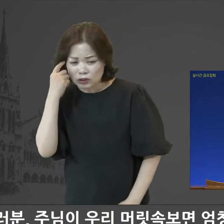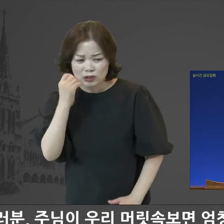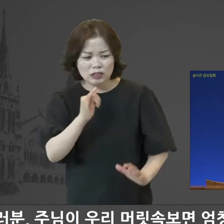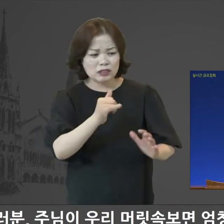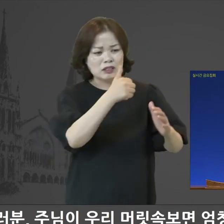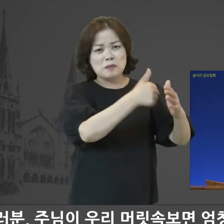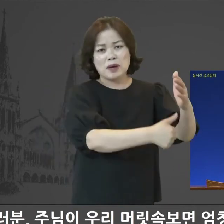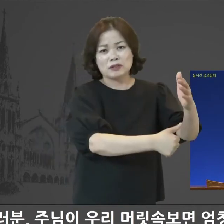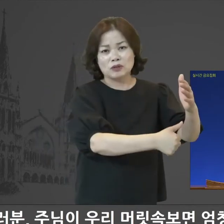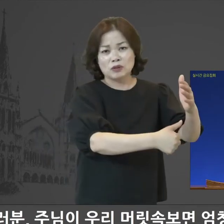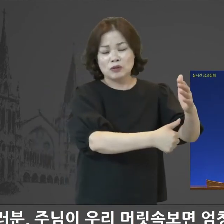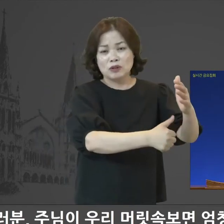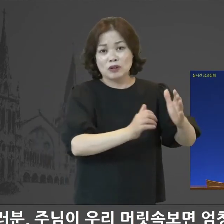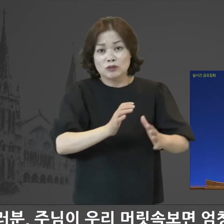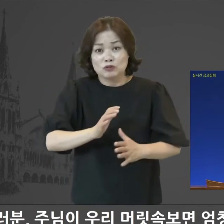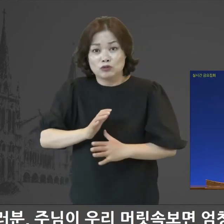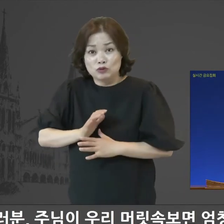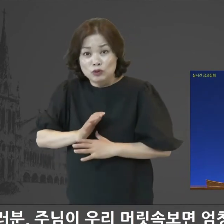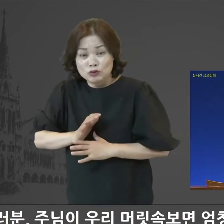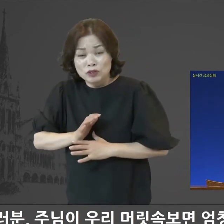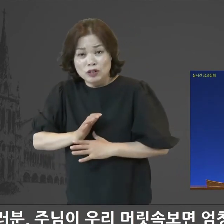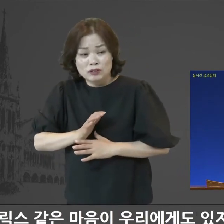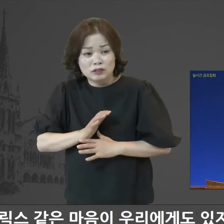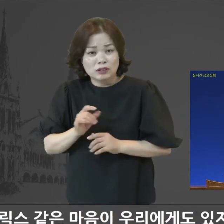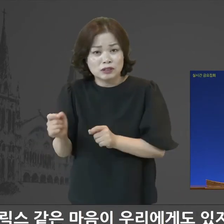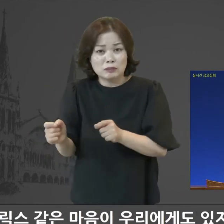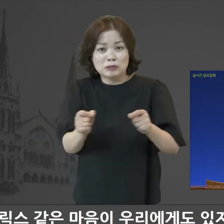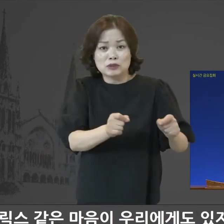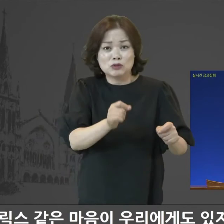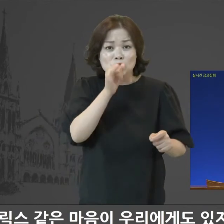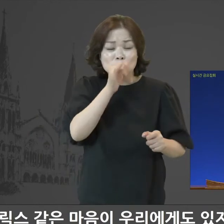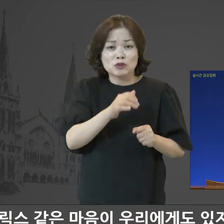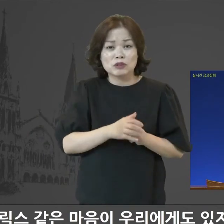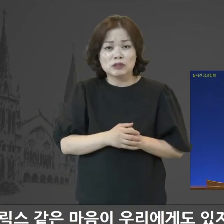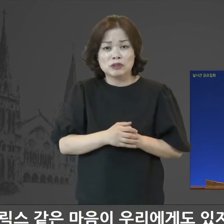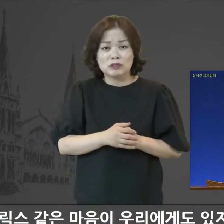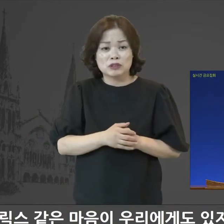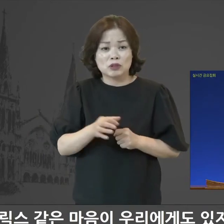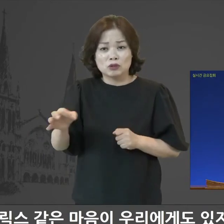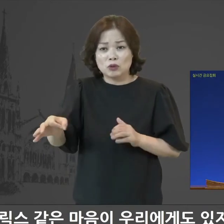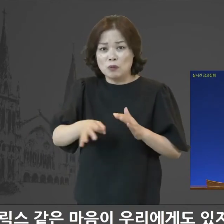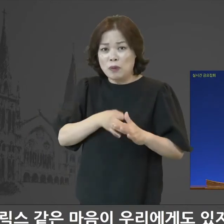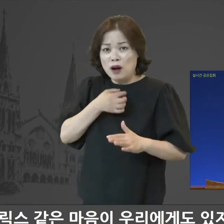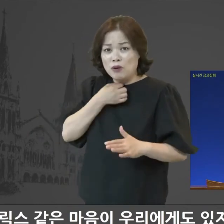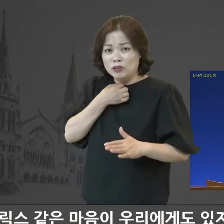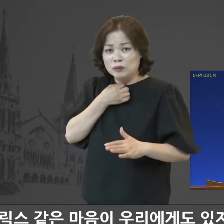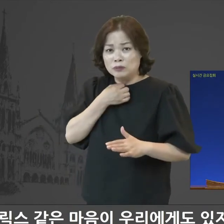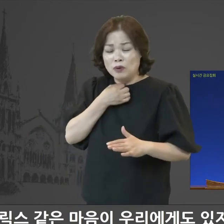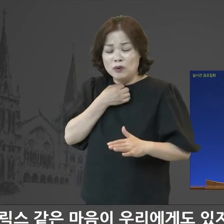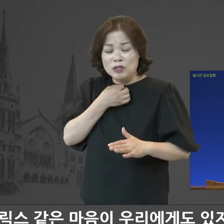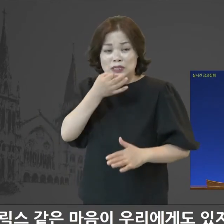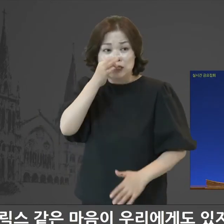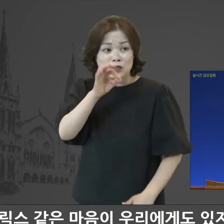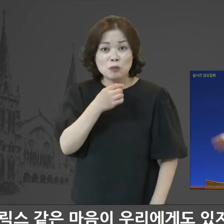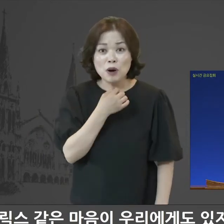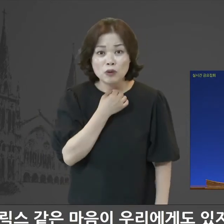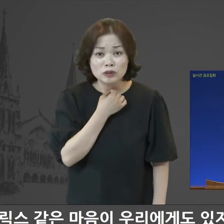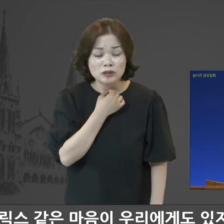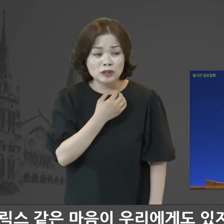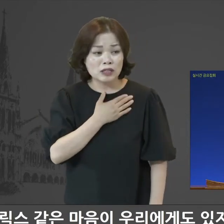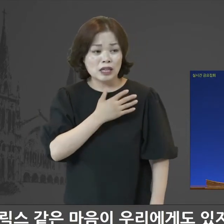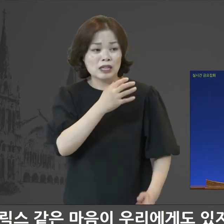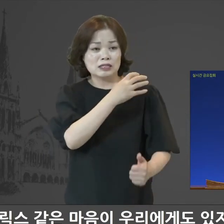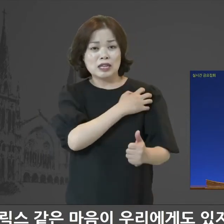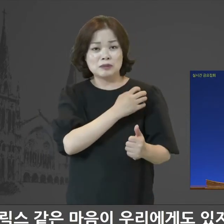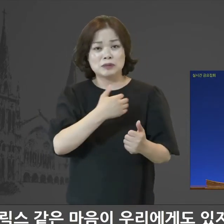세속적이고, 한편은 두려운데 한편은 미루고 있고, 한편은 돈을 받고 싶고, 한편은 인정도 받고 싶고, 내 책임은 떠밀고